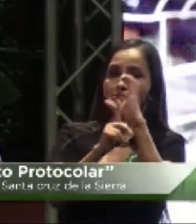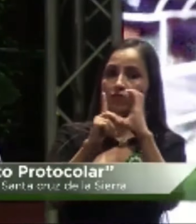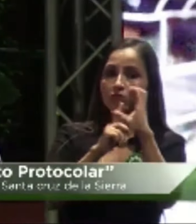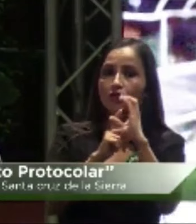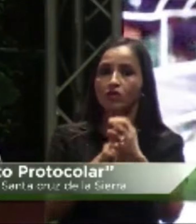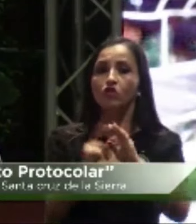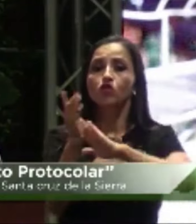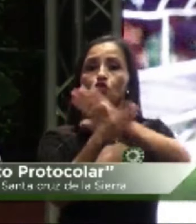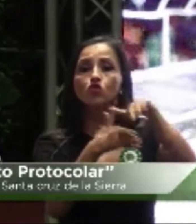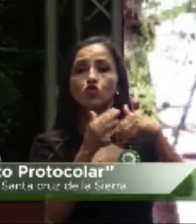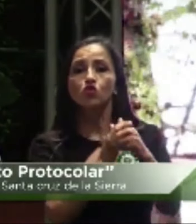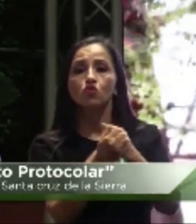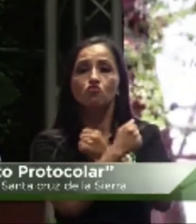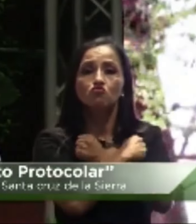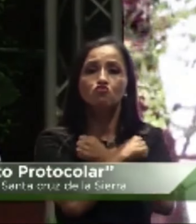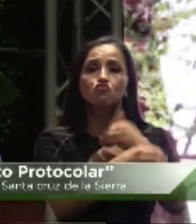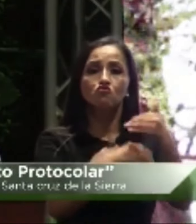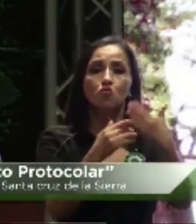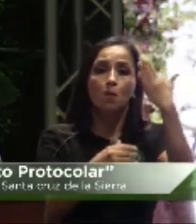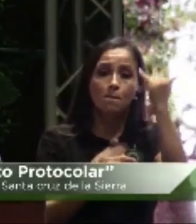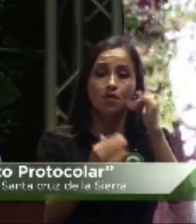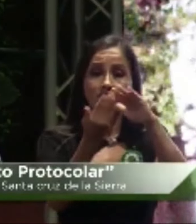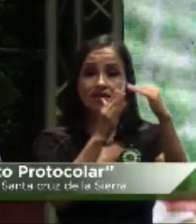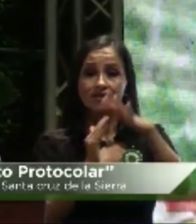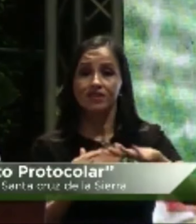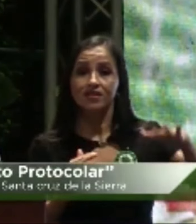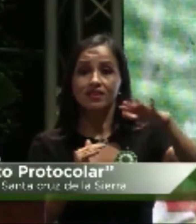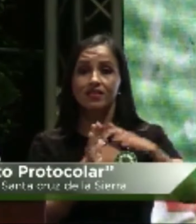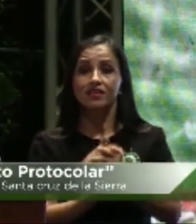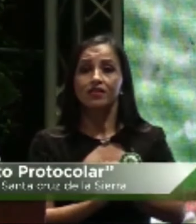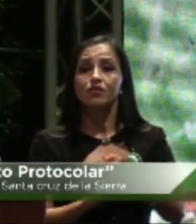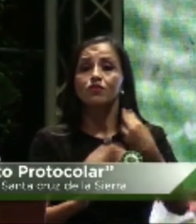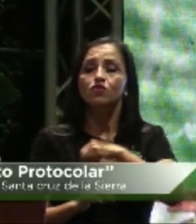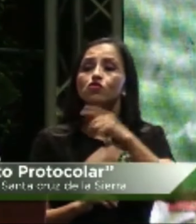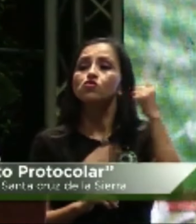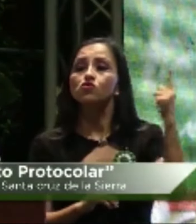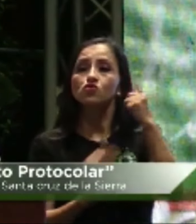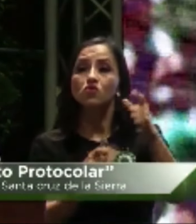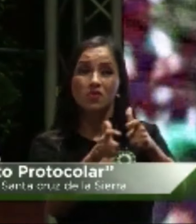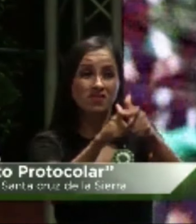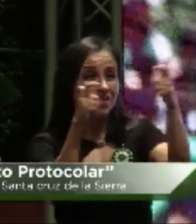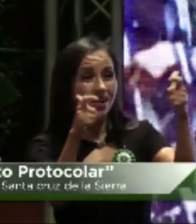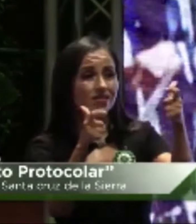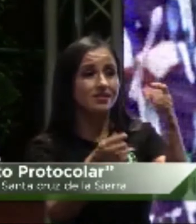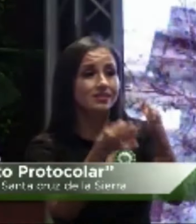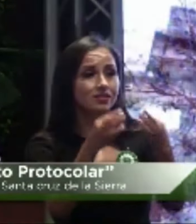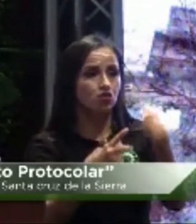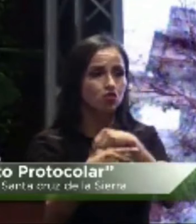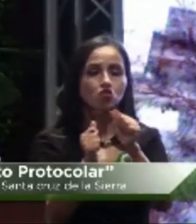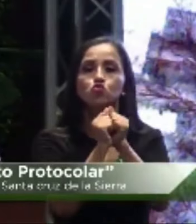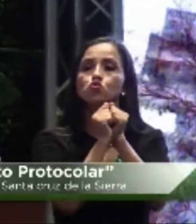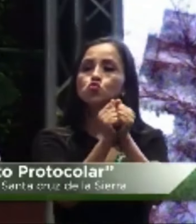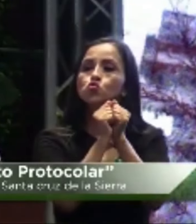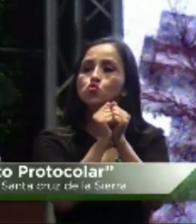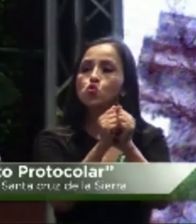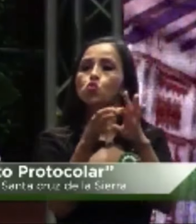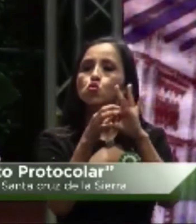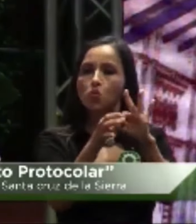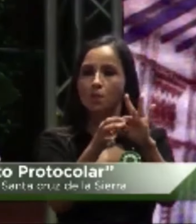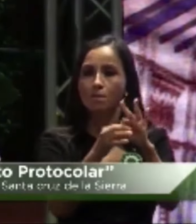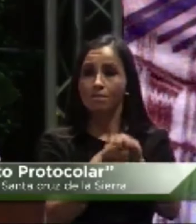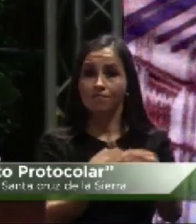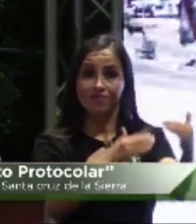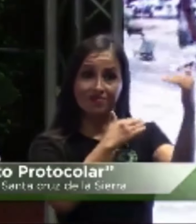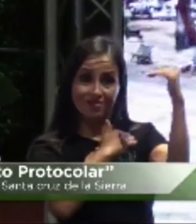la solidaridad, ya que esta ciudad solamente será grande si la construimos juntos. si hacemos que